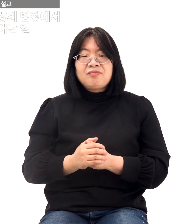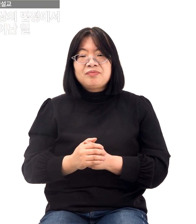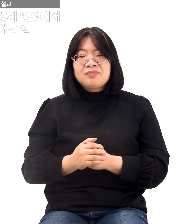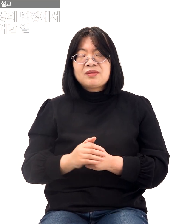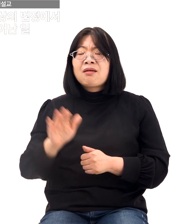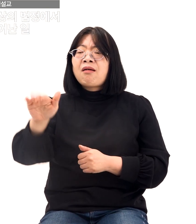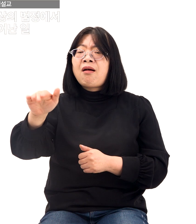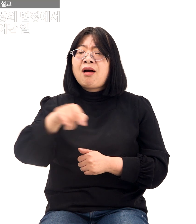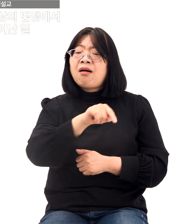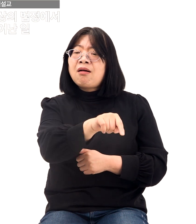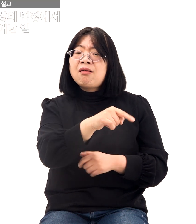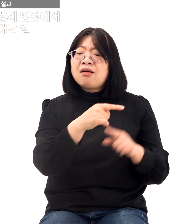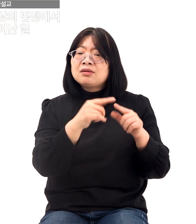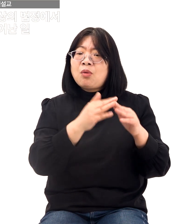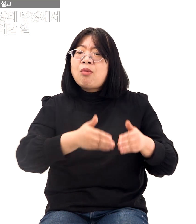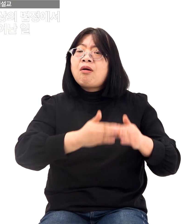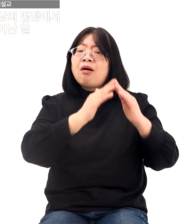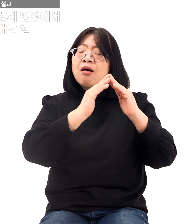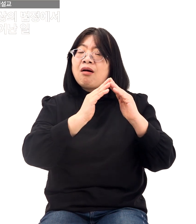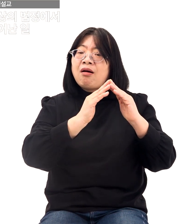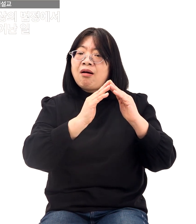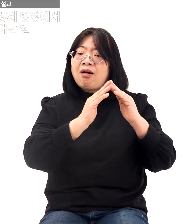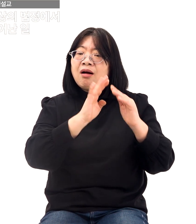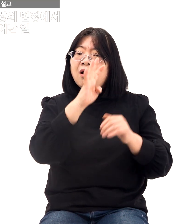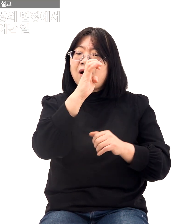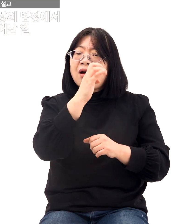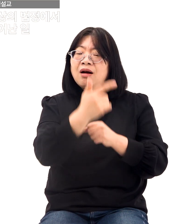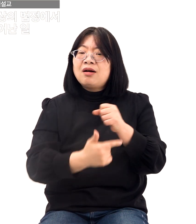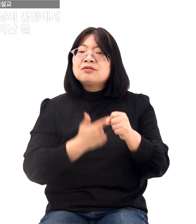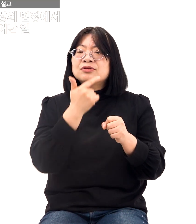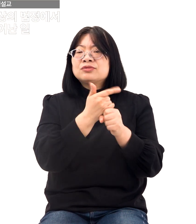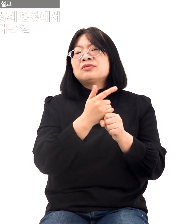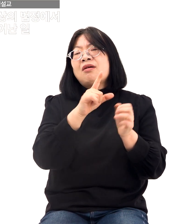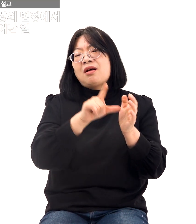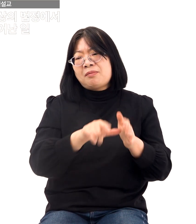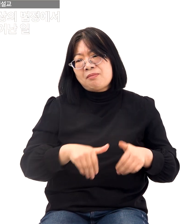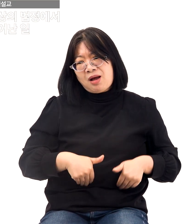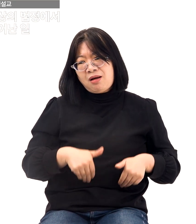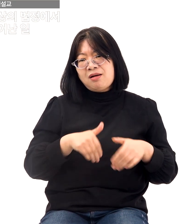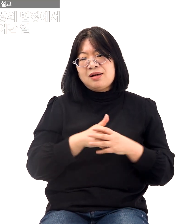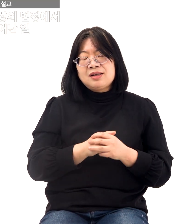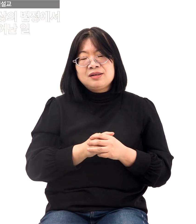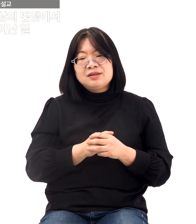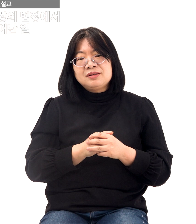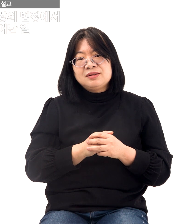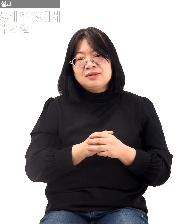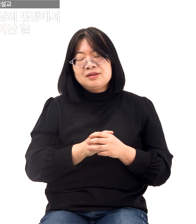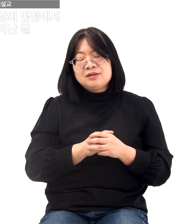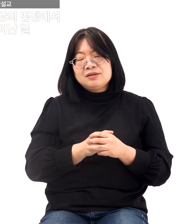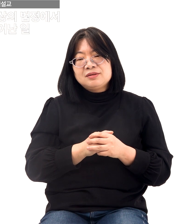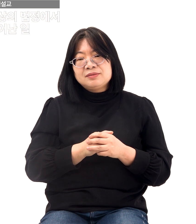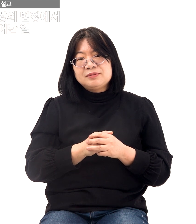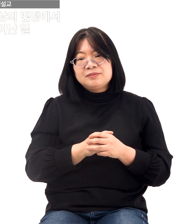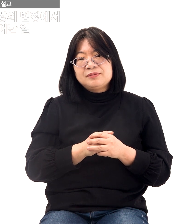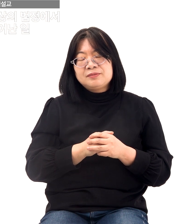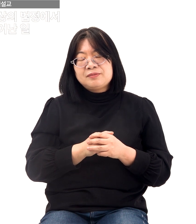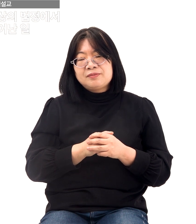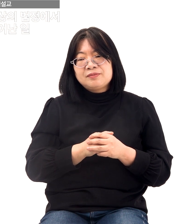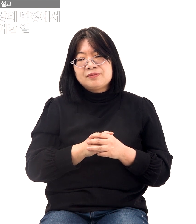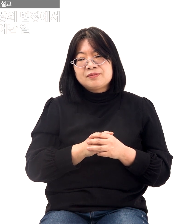야, 이 양반아, 이거 성전 짓는데 46년 걸렸어. 근데 어떻게